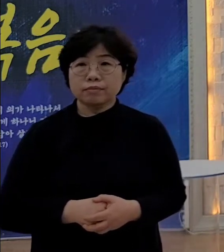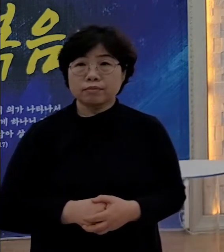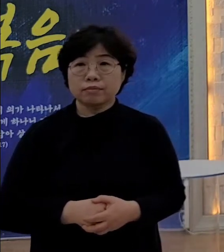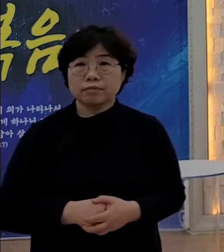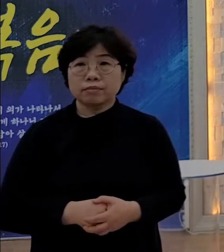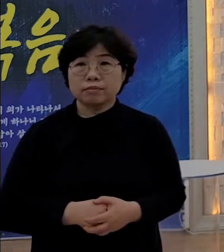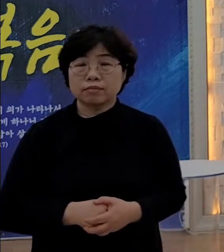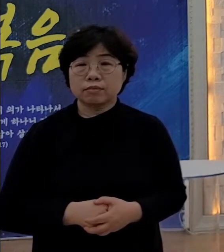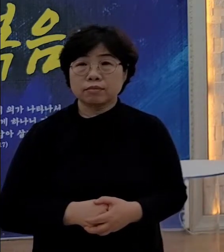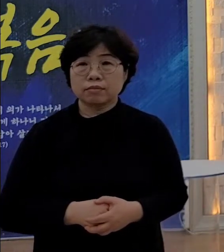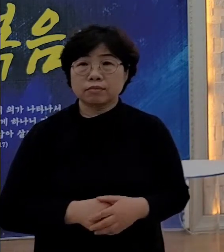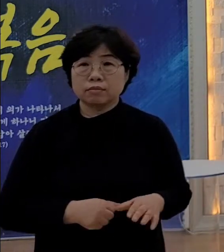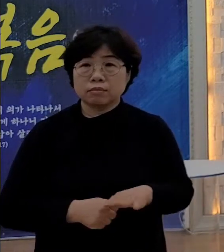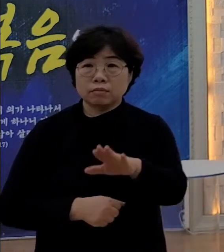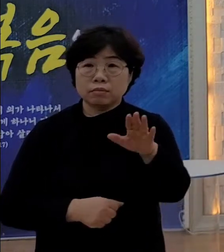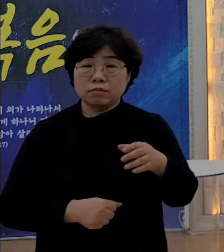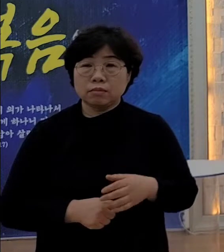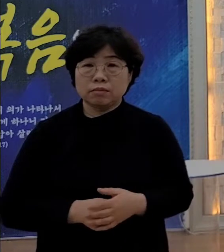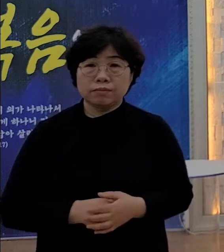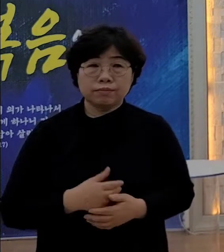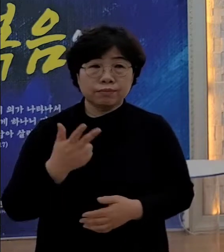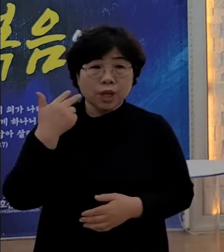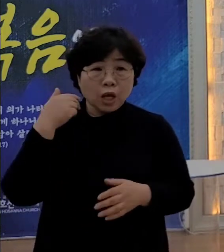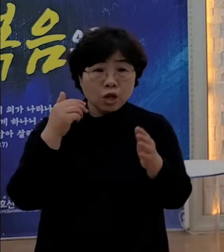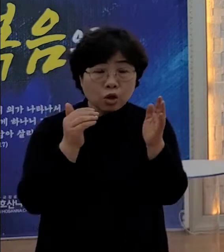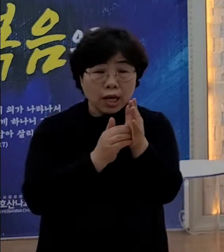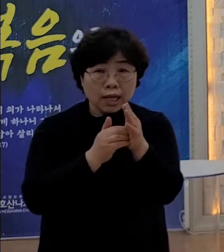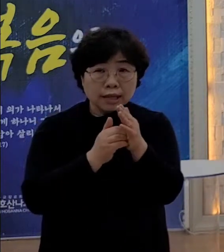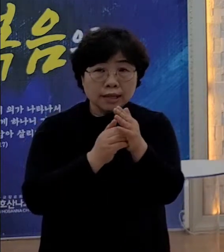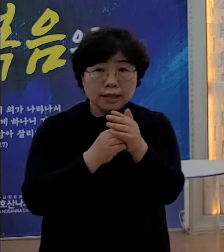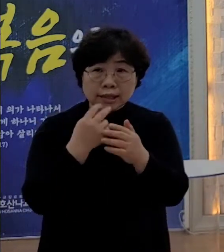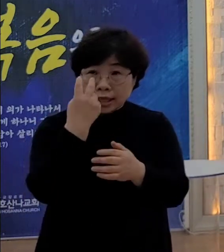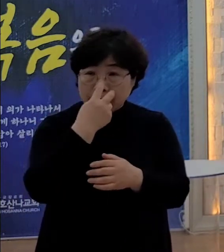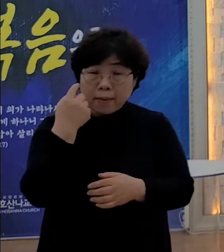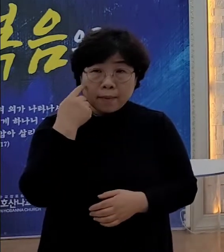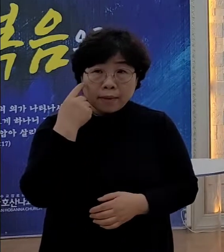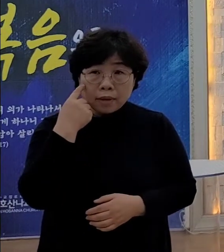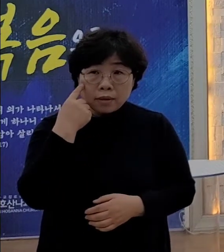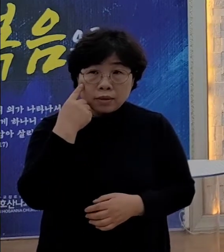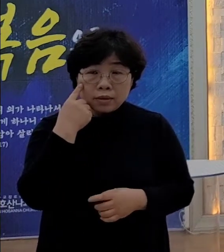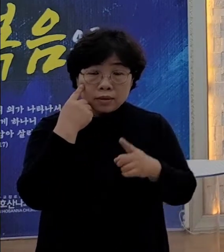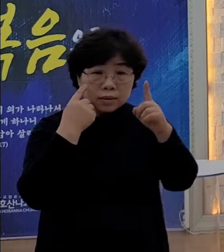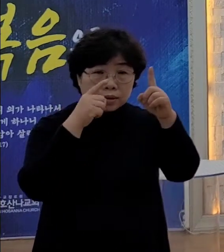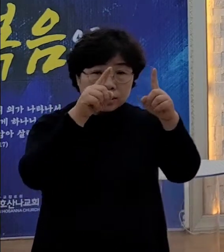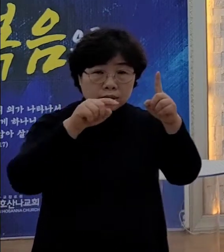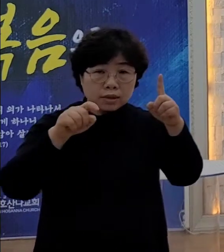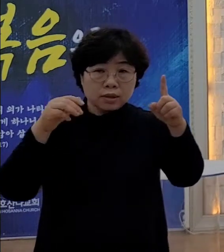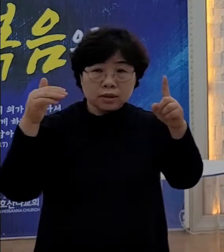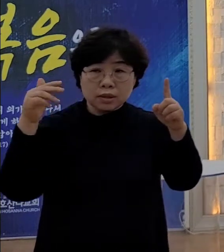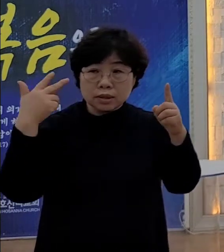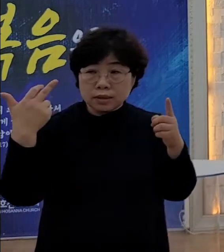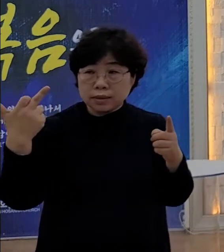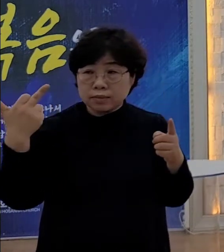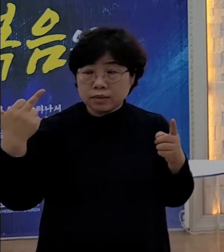합니다. 여러분, 우리가 이제 지난주까지 살펴봤던 17절까지의 내용을